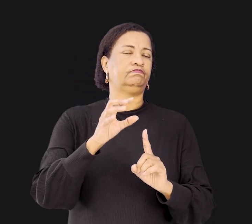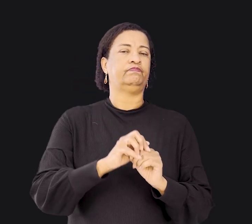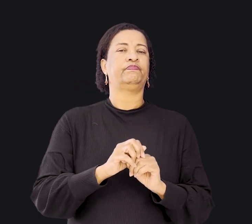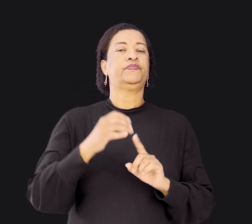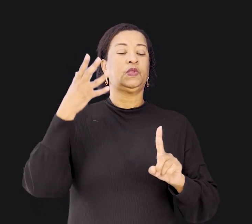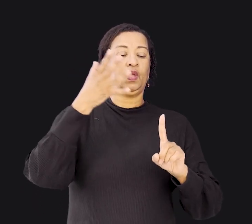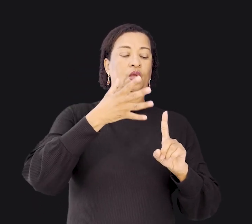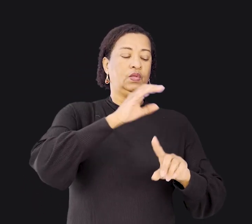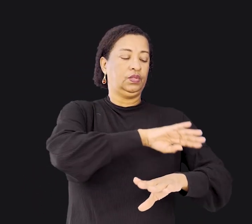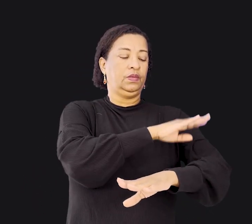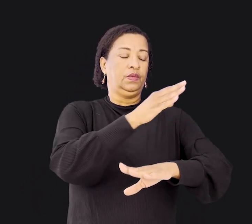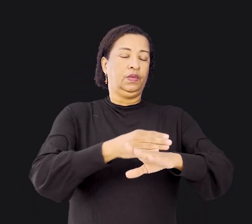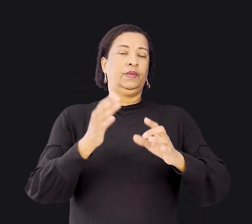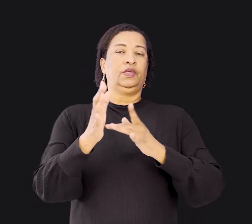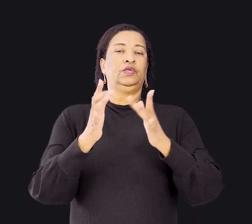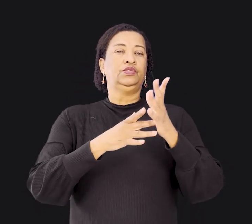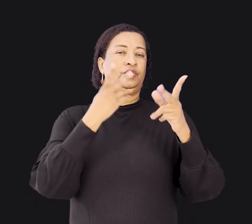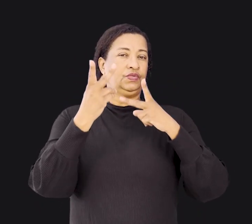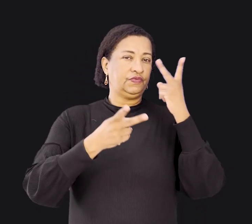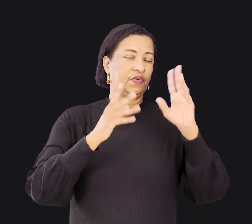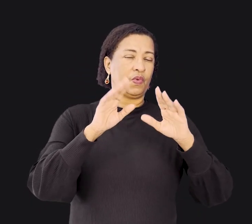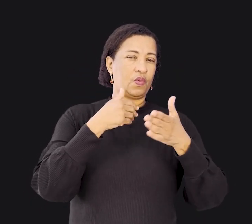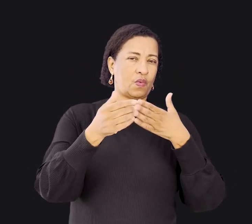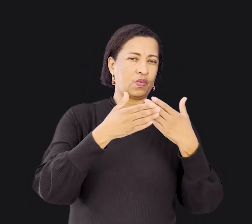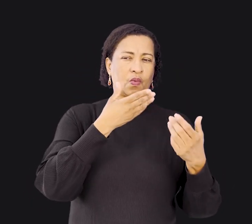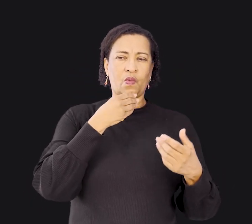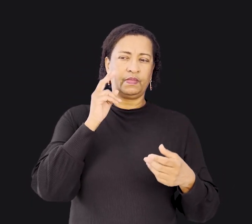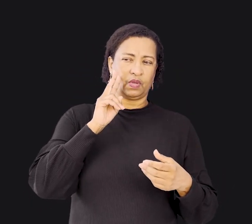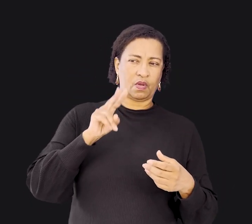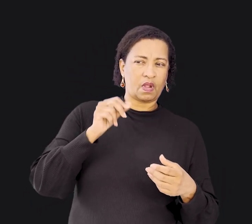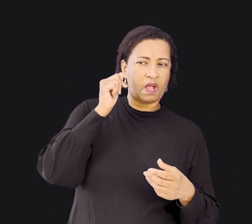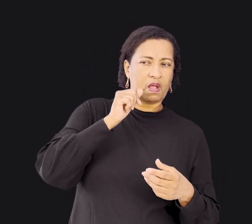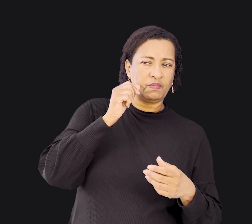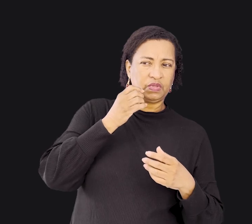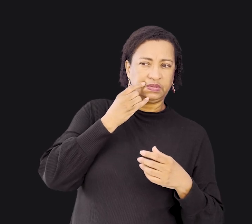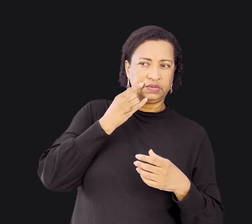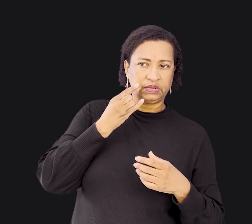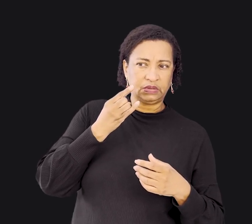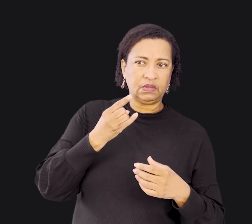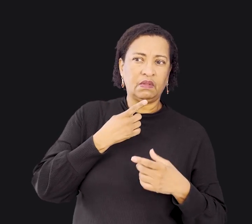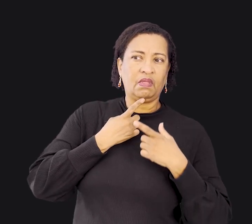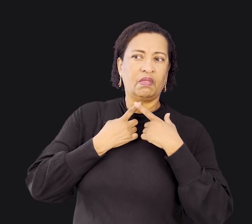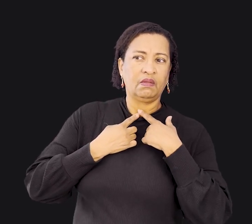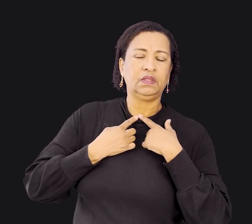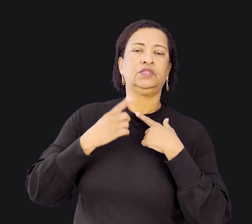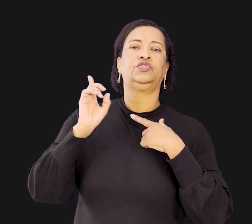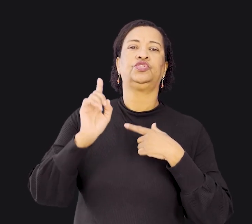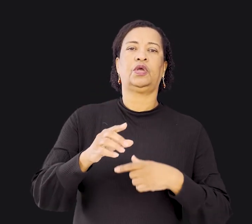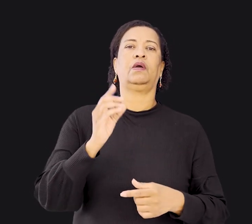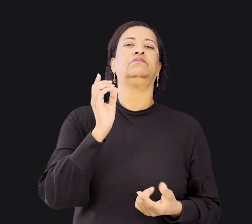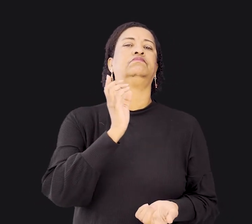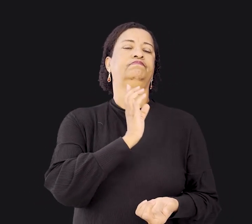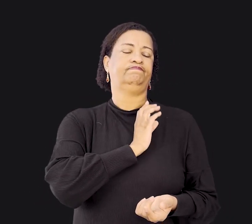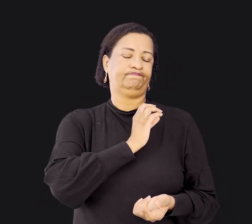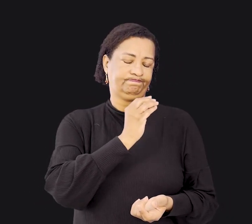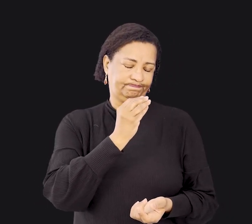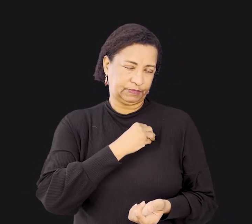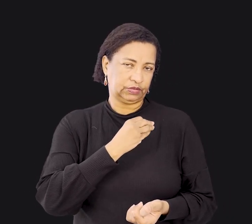assim, qualquer que olhar para uma mulher para desejá-la, já cometeu adultério com ela no seu coração. Tem gente que